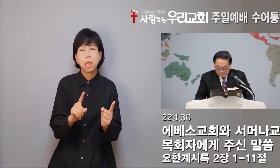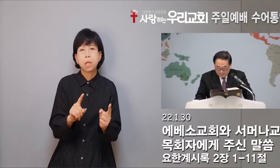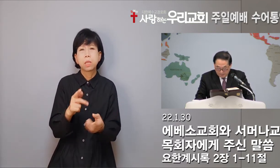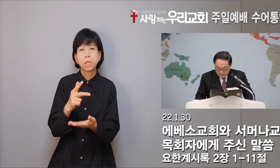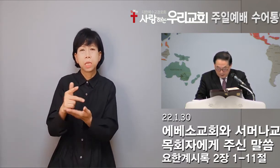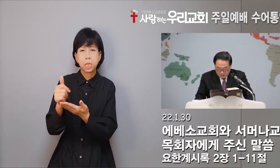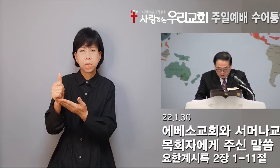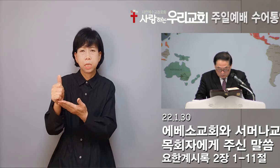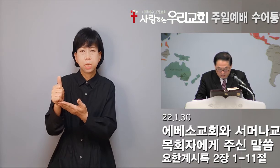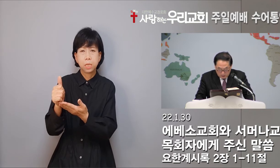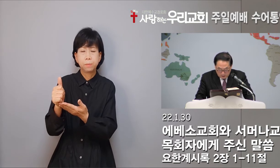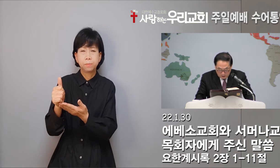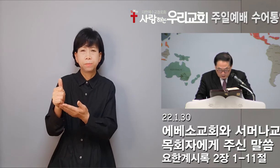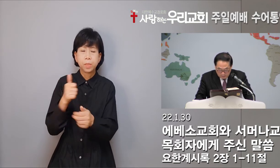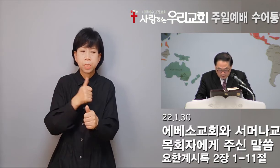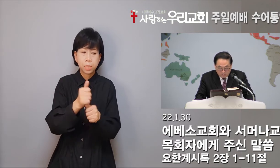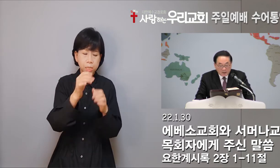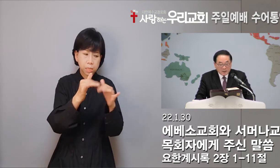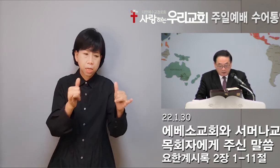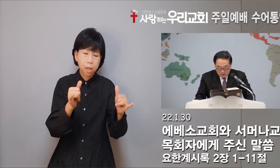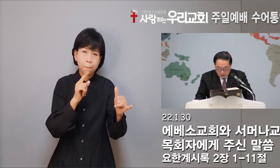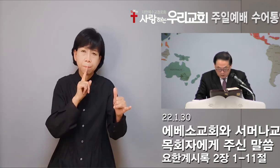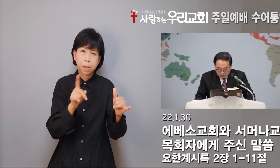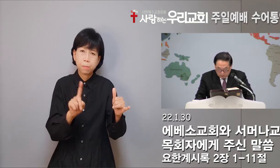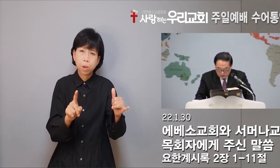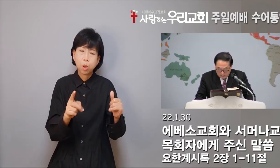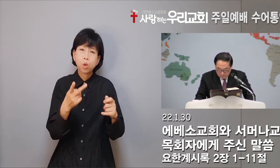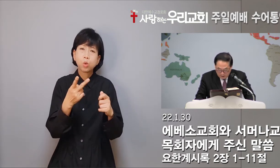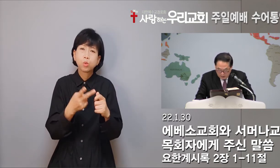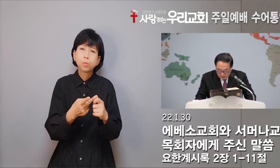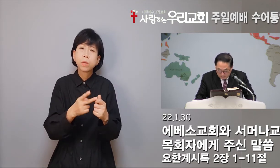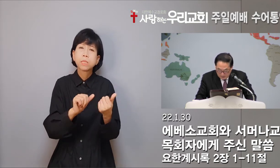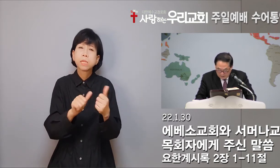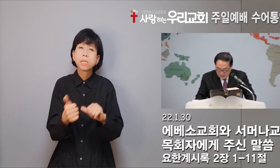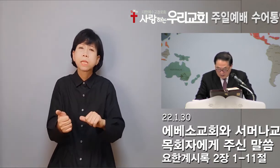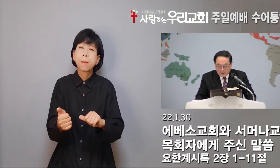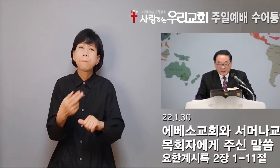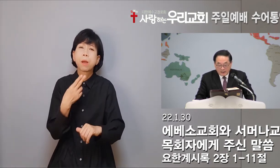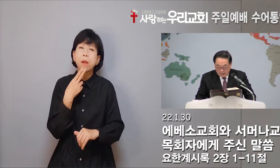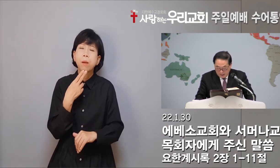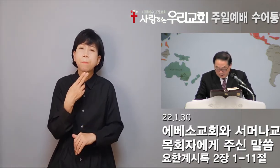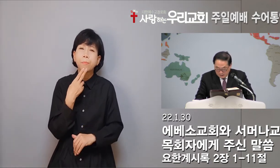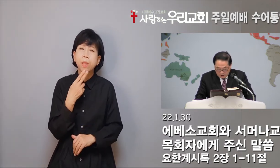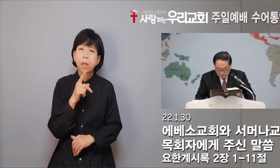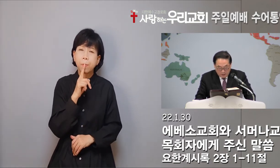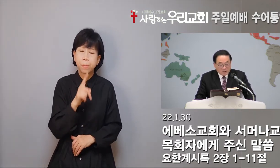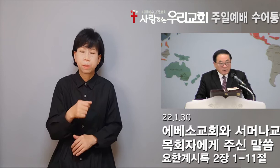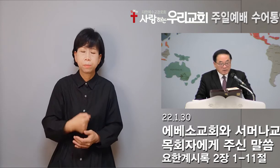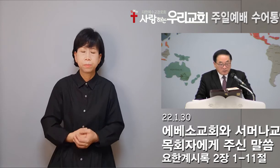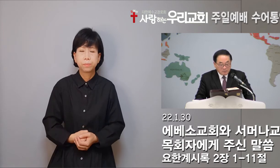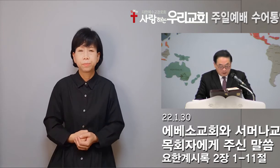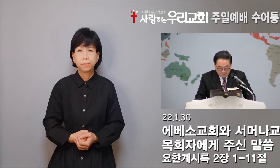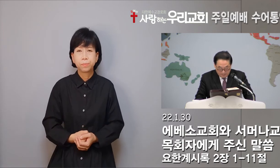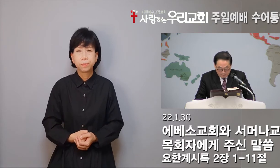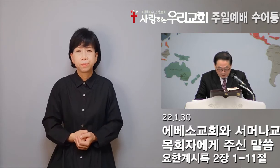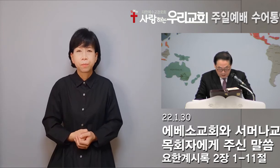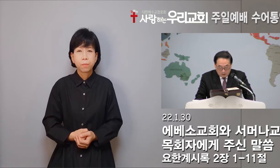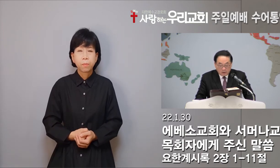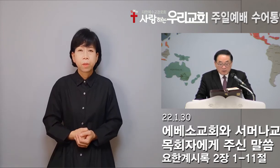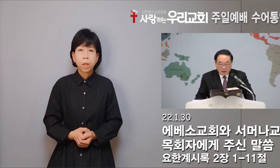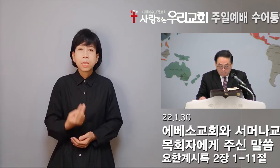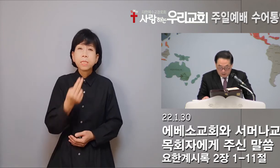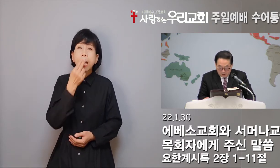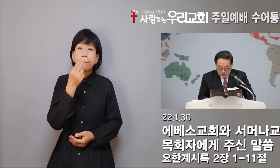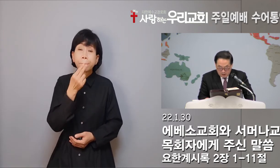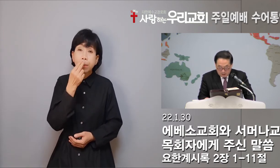말씀하십니다. 그리고 이기는 자에게 말씀하시기를 둘째 사망의 해를 받지 아니하리라 이렇게도 말씀하셨습니다.